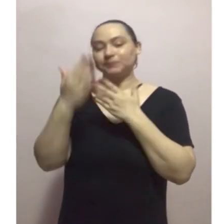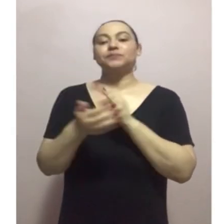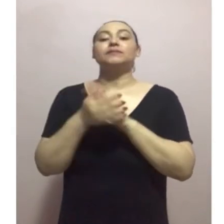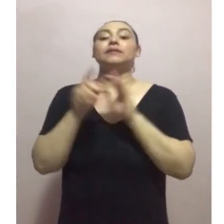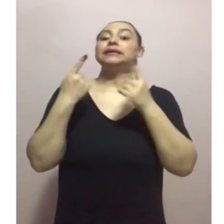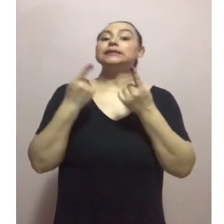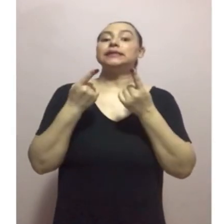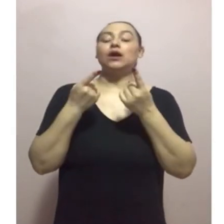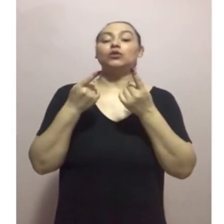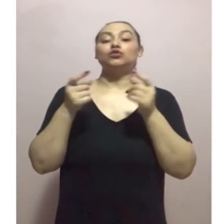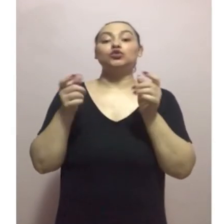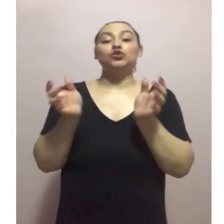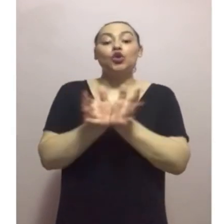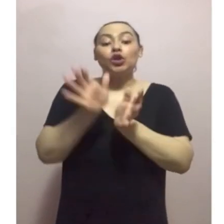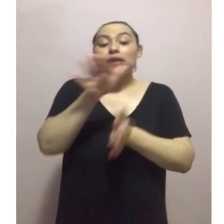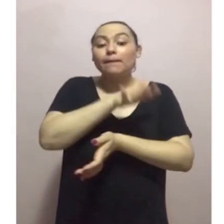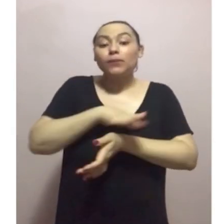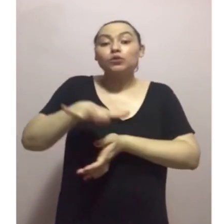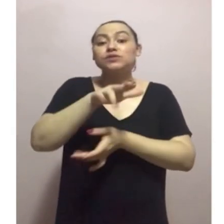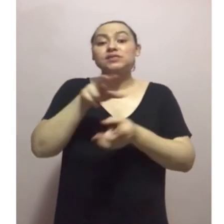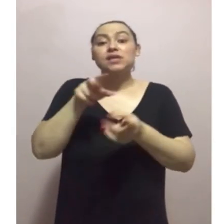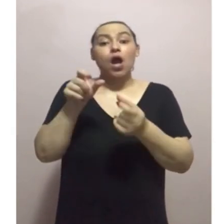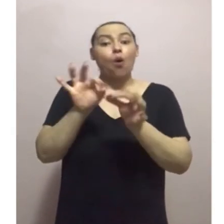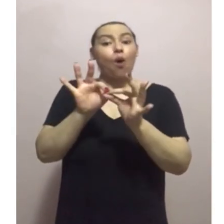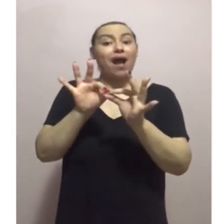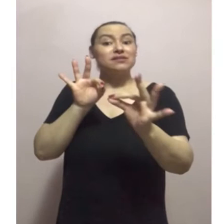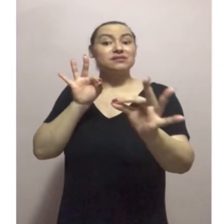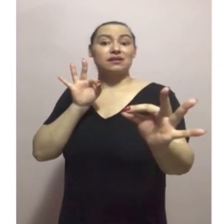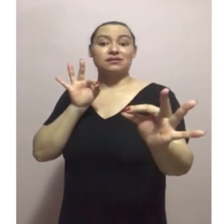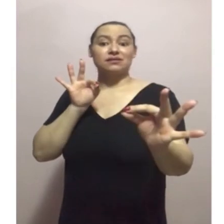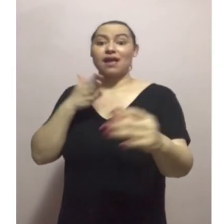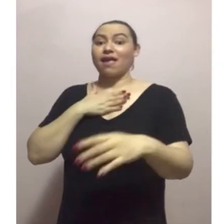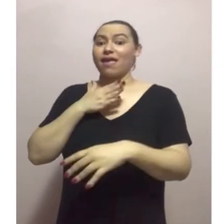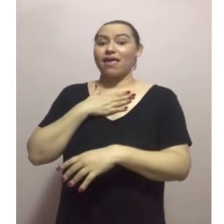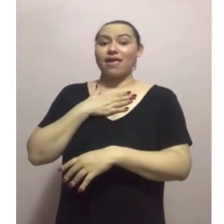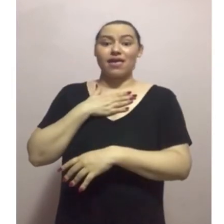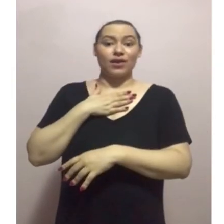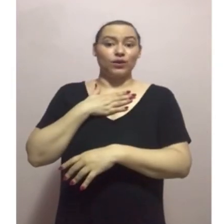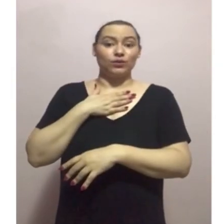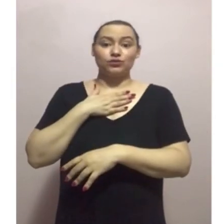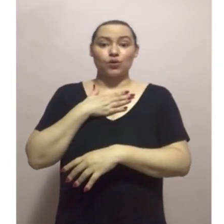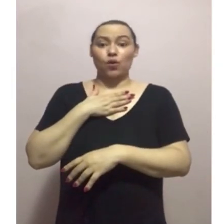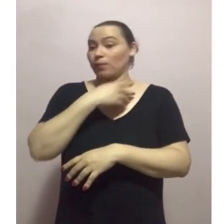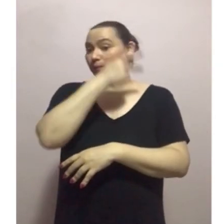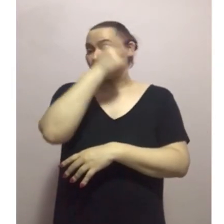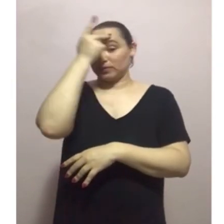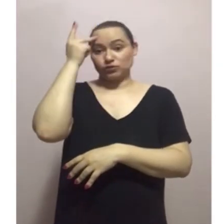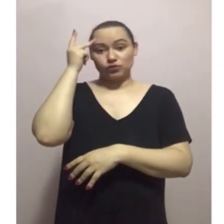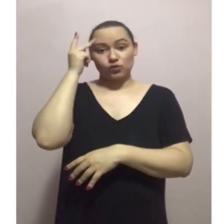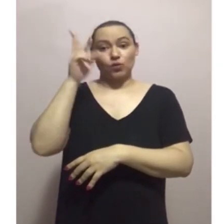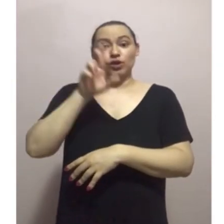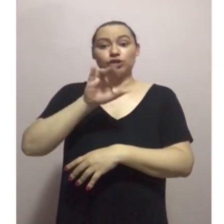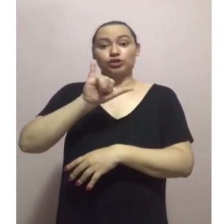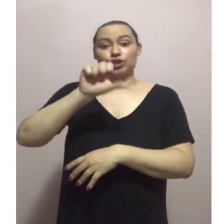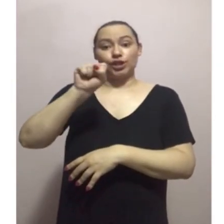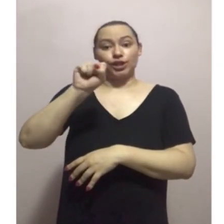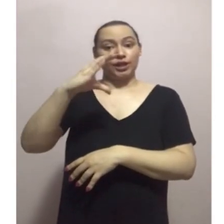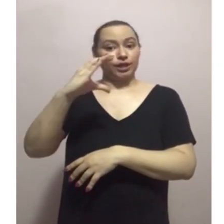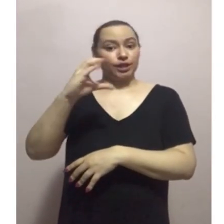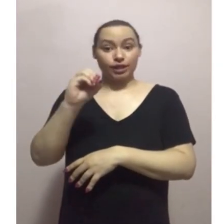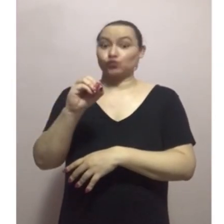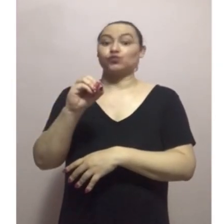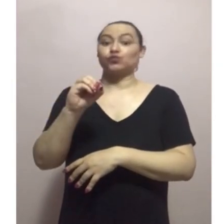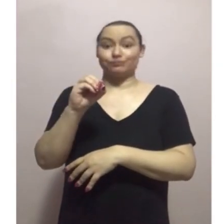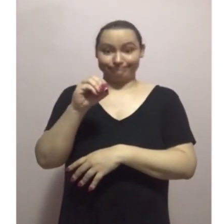toda a produção à distância e com uma coisa muito séria, né? Eu sou uma pessoa de risco, da minha equipe eu